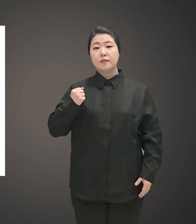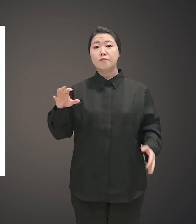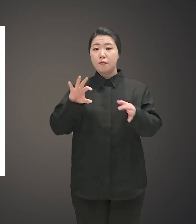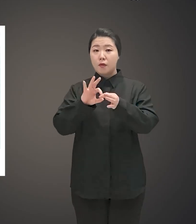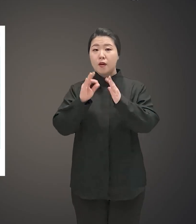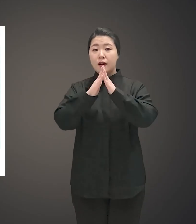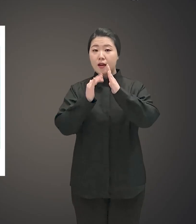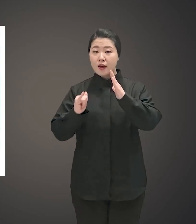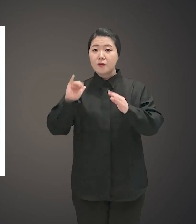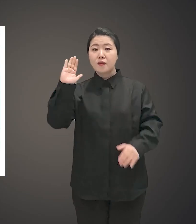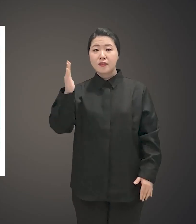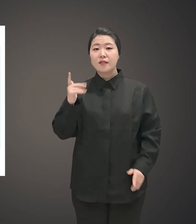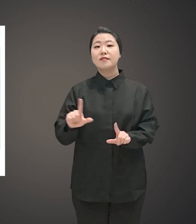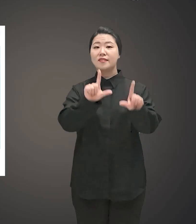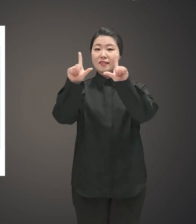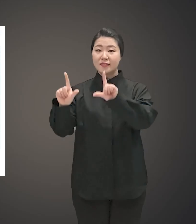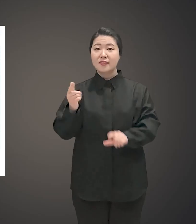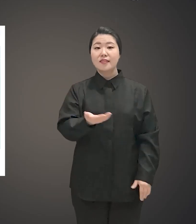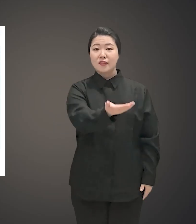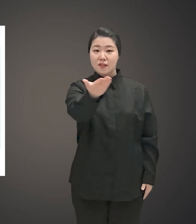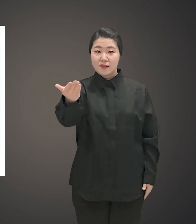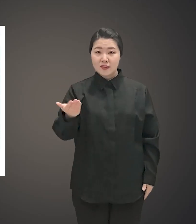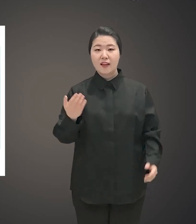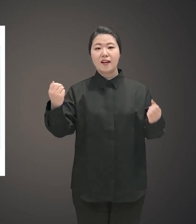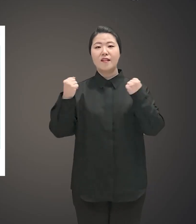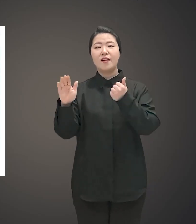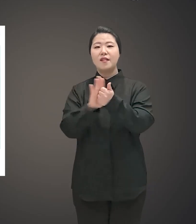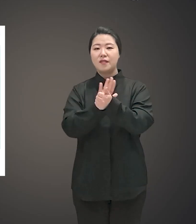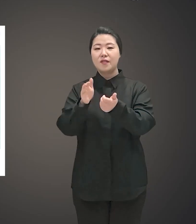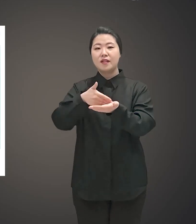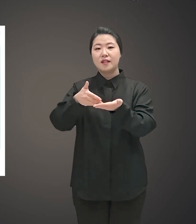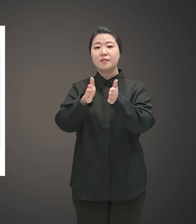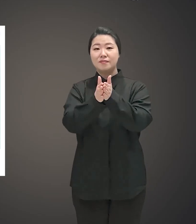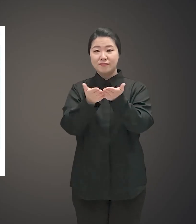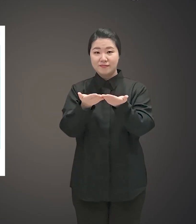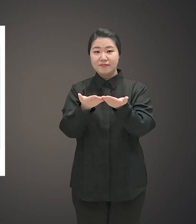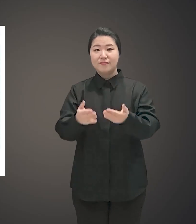사랑으로 누군가의 가족이 되어준 모든 일을 응원하는 그림책.